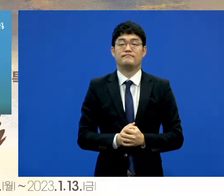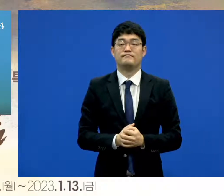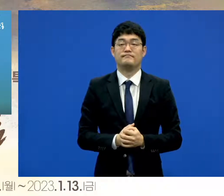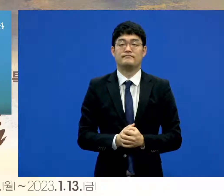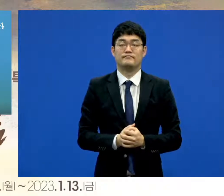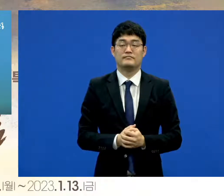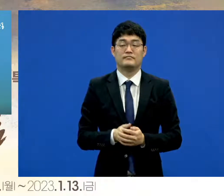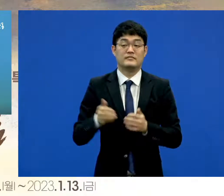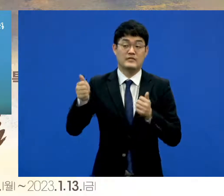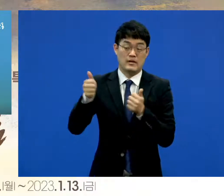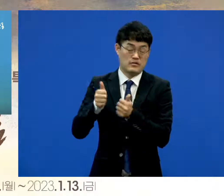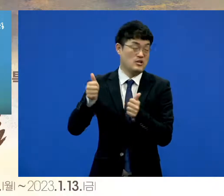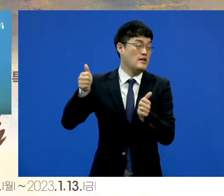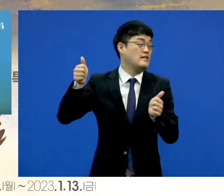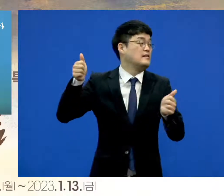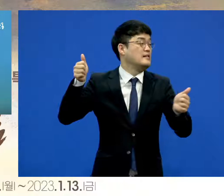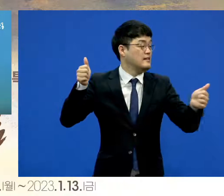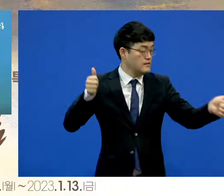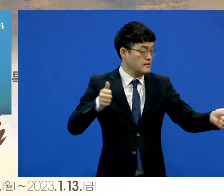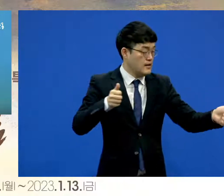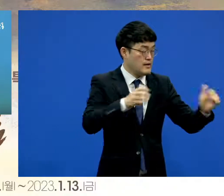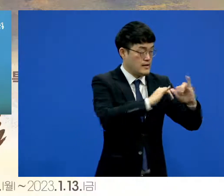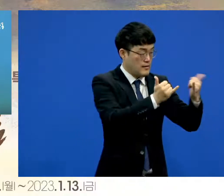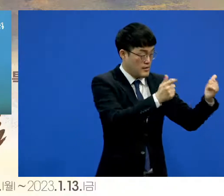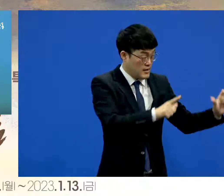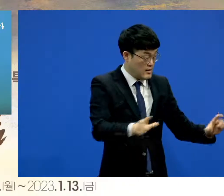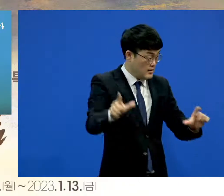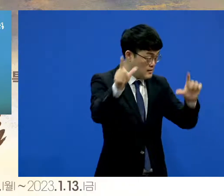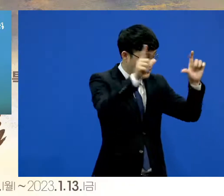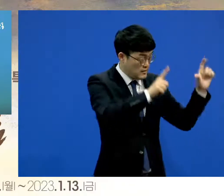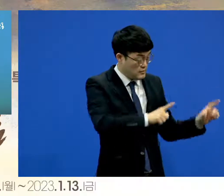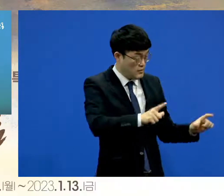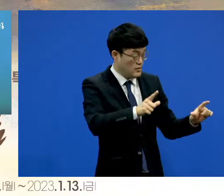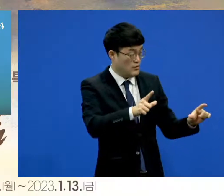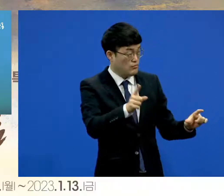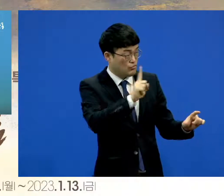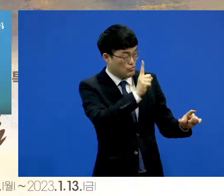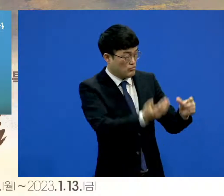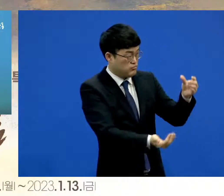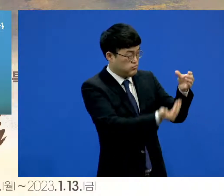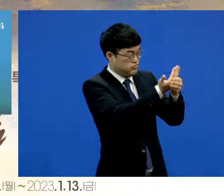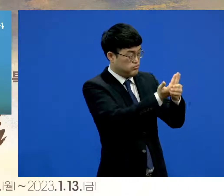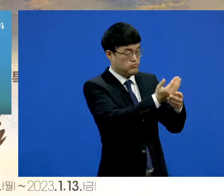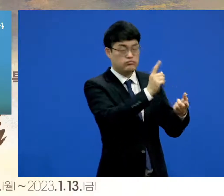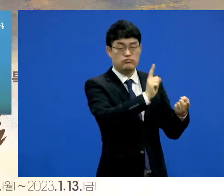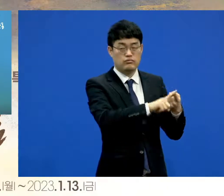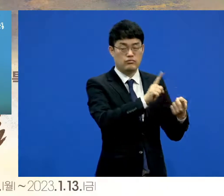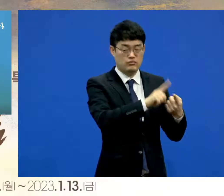그 아버지를 떠난 그 인간의 삶에 무슨 일이 일어날지 아무도 모르는 거예요.